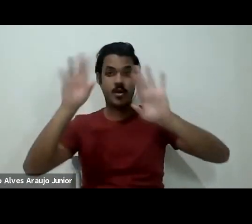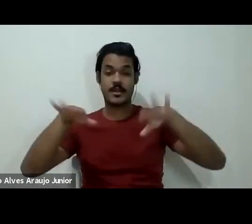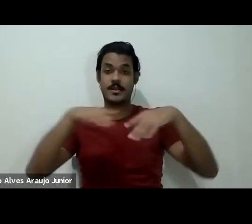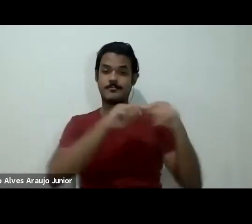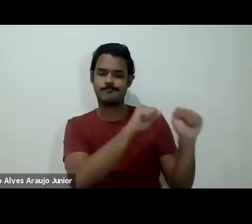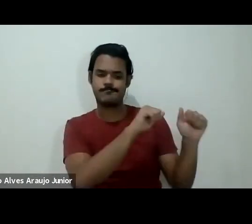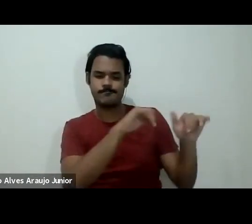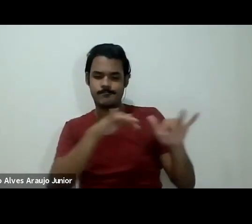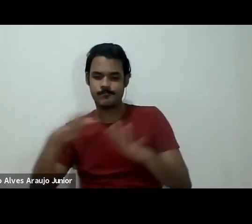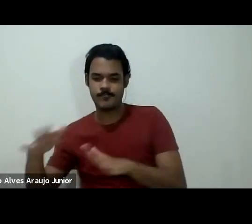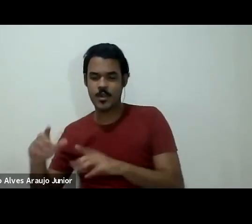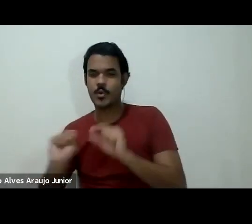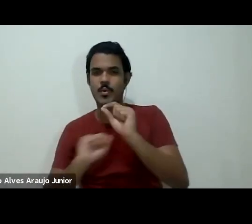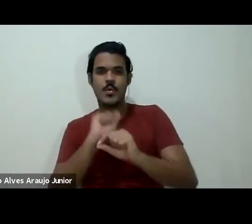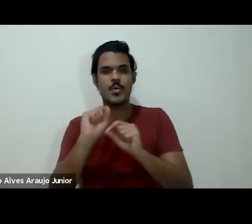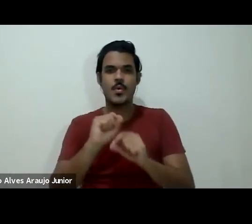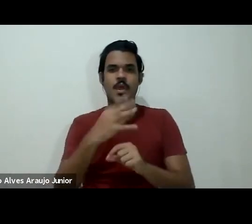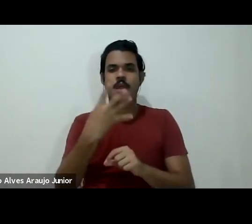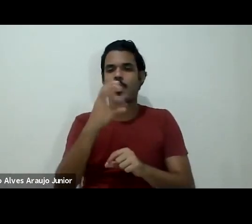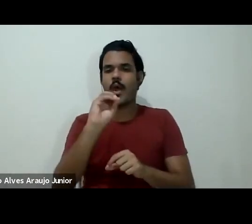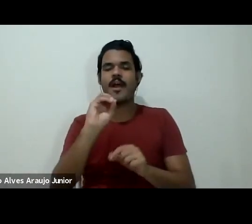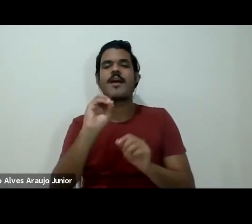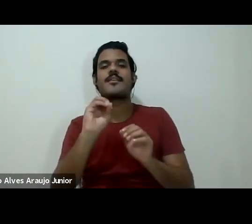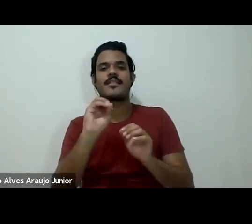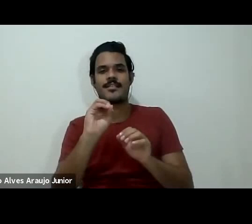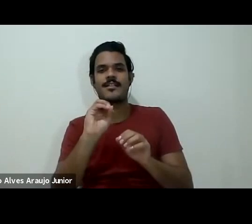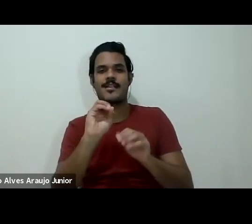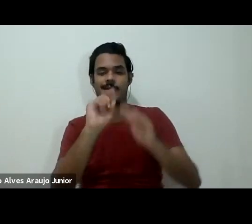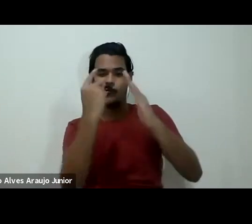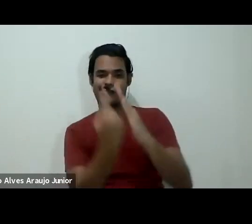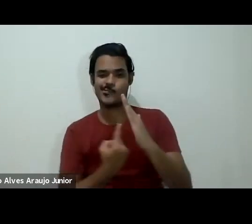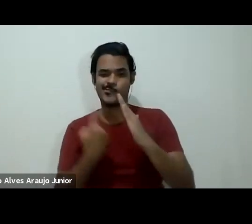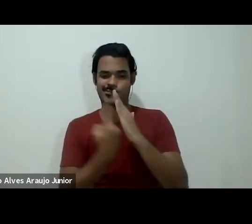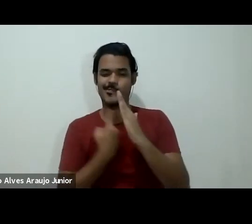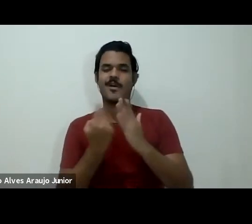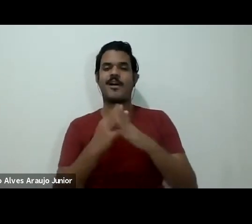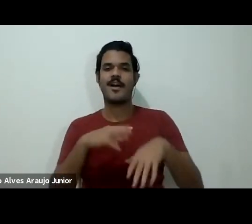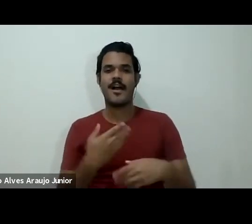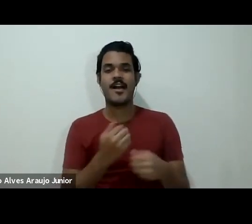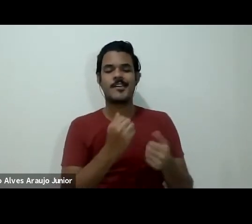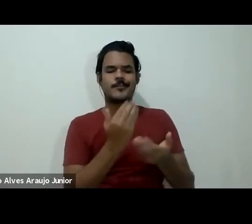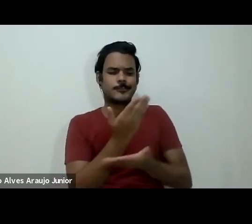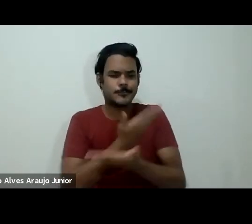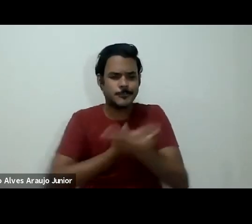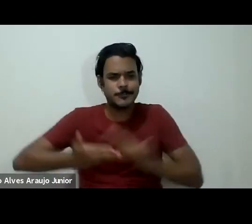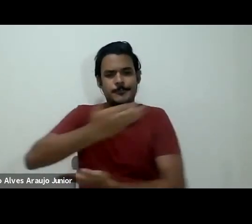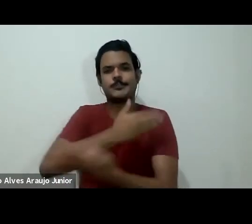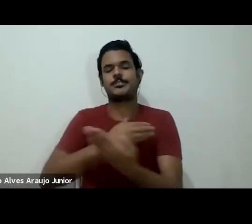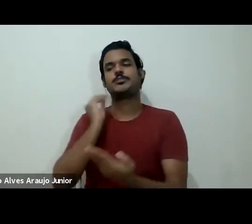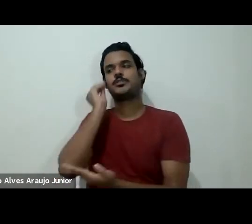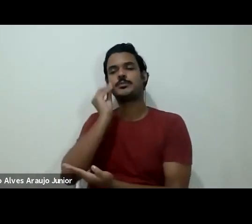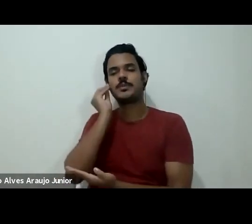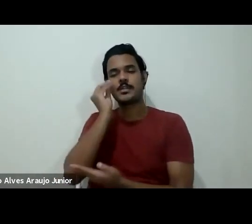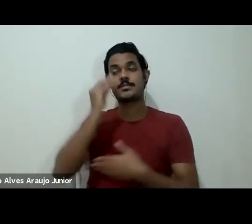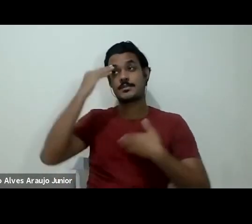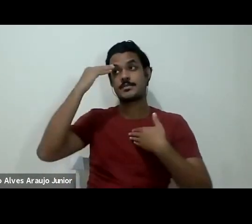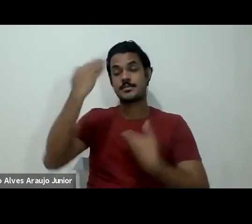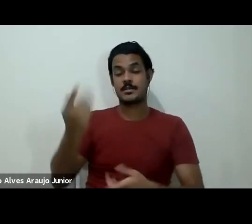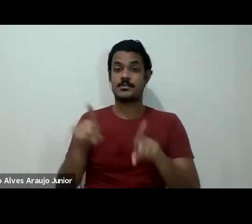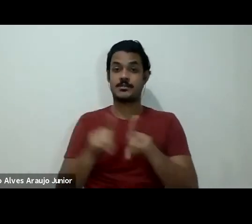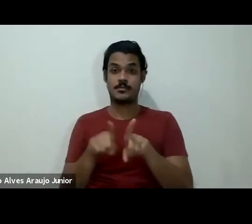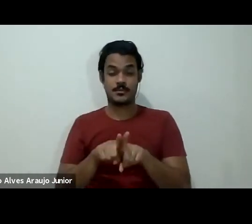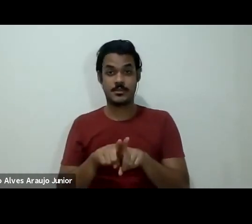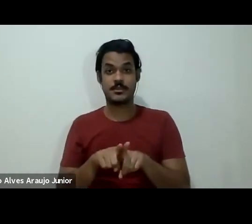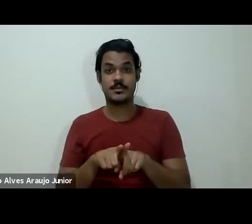cada um em sua casa. Agradeço imensamente cada pessoa que compartilhou dessa experiência. E